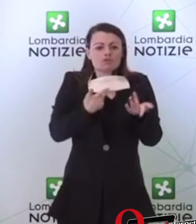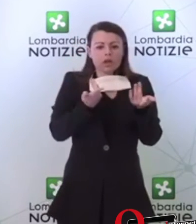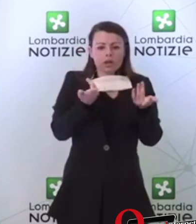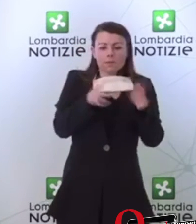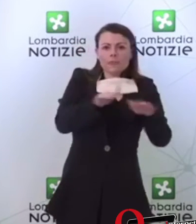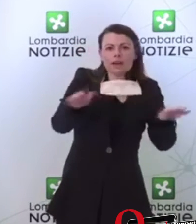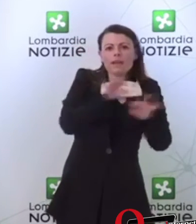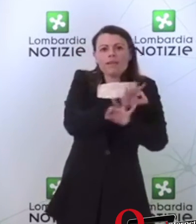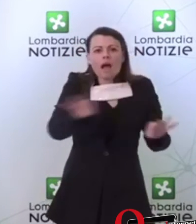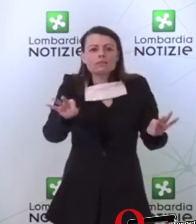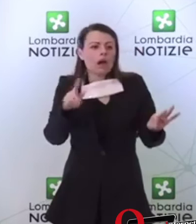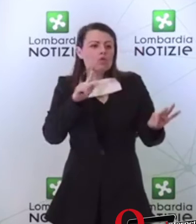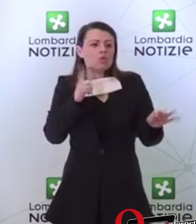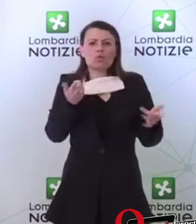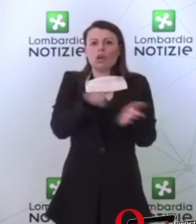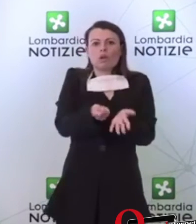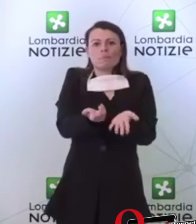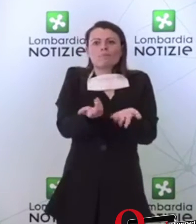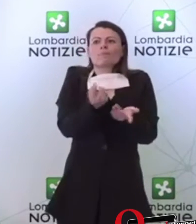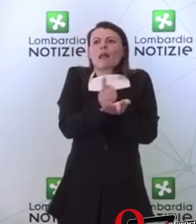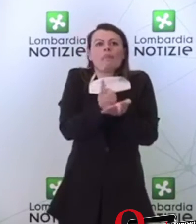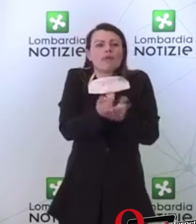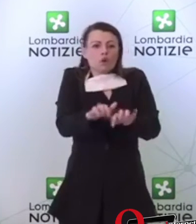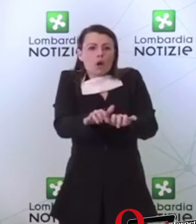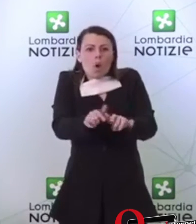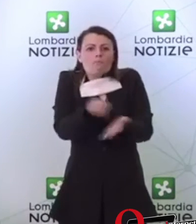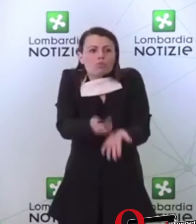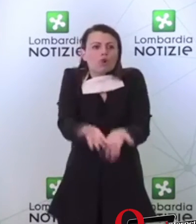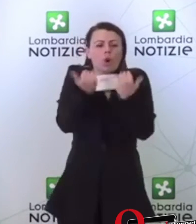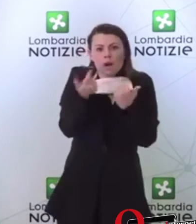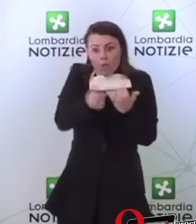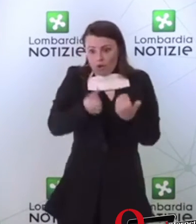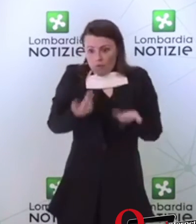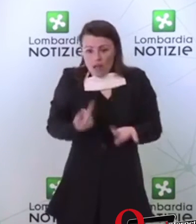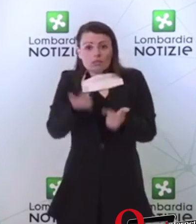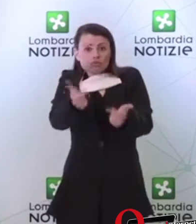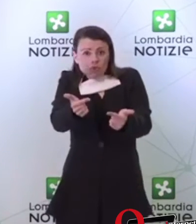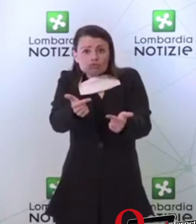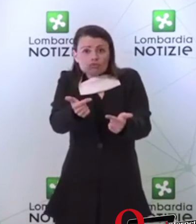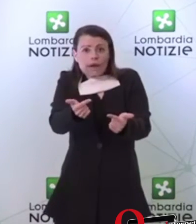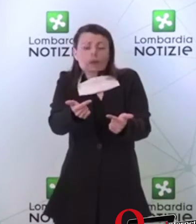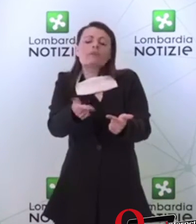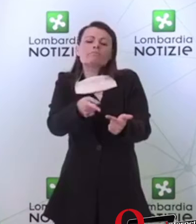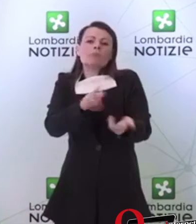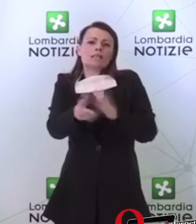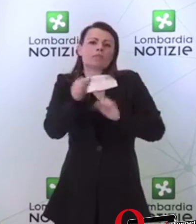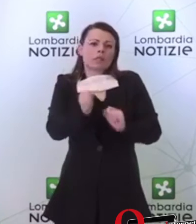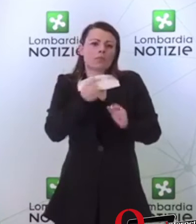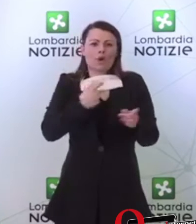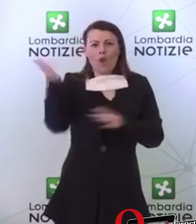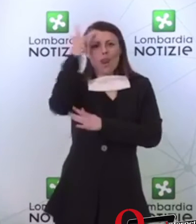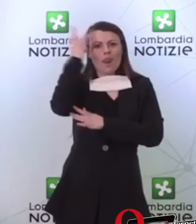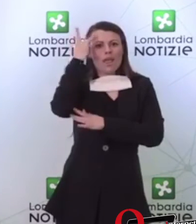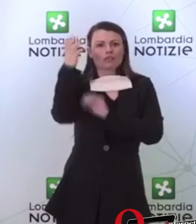in possesso di un computer di poterlo acquisire, anche per magari utilizzarlo nelle lezioni online